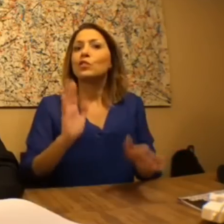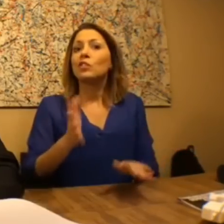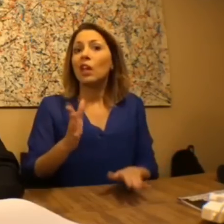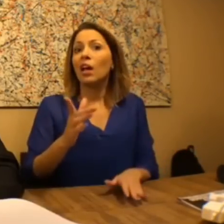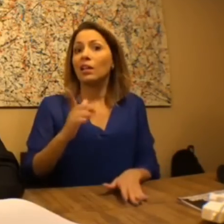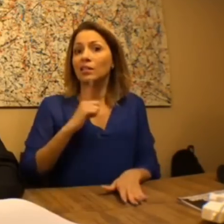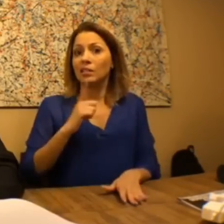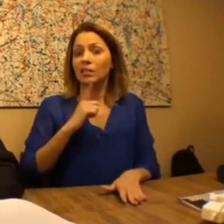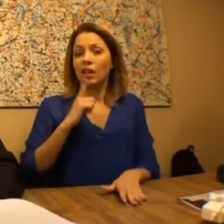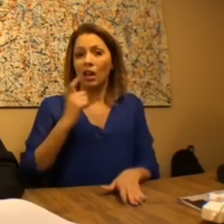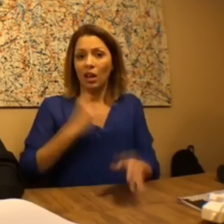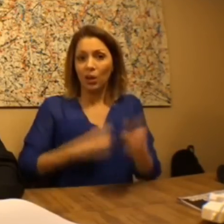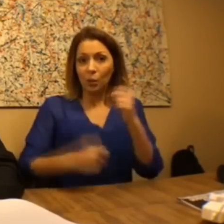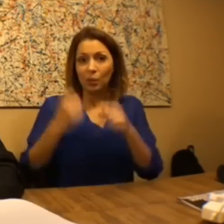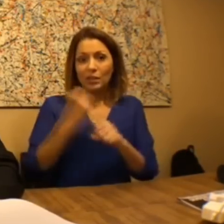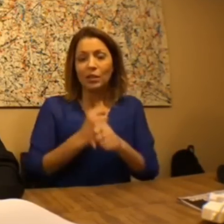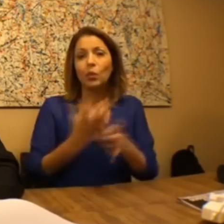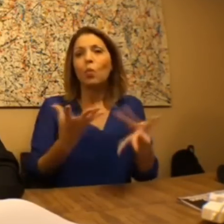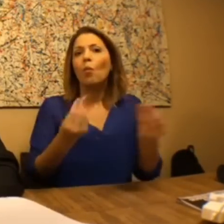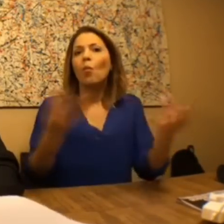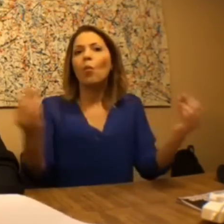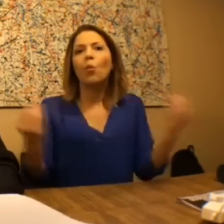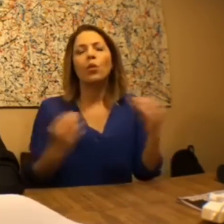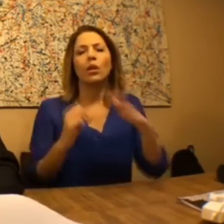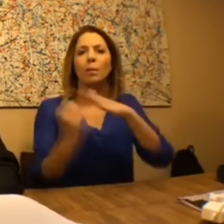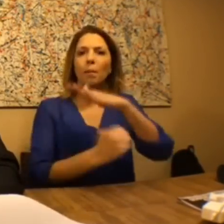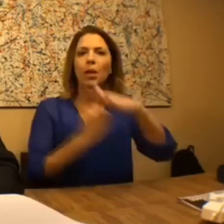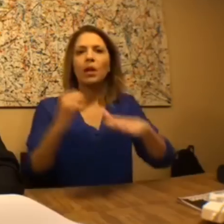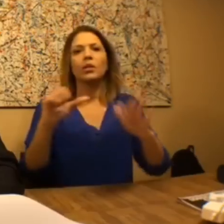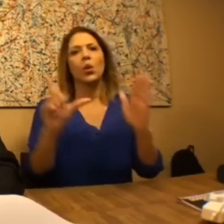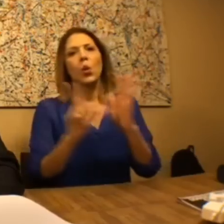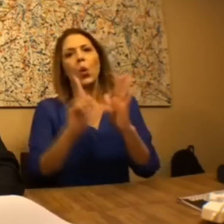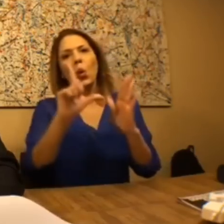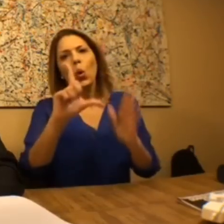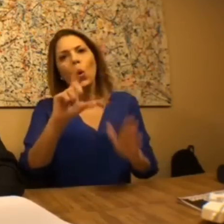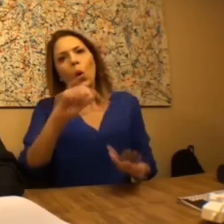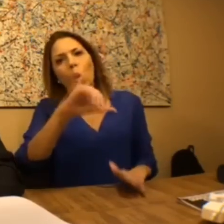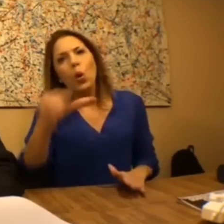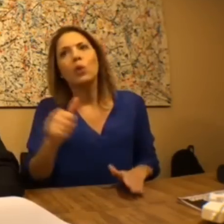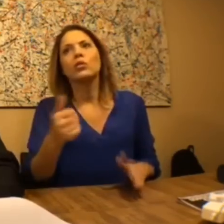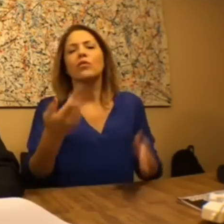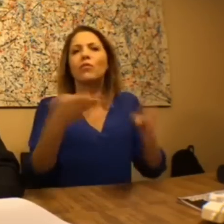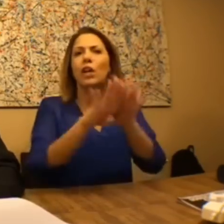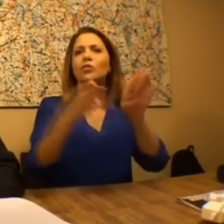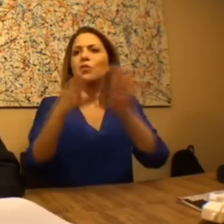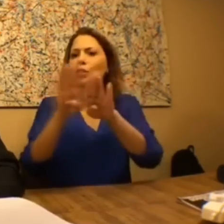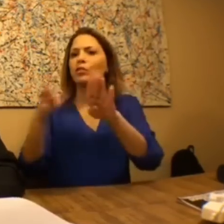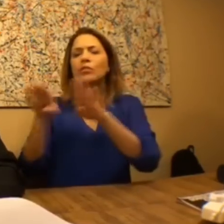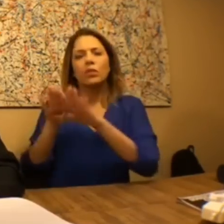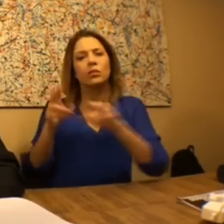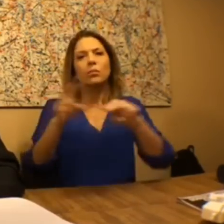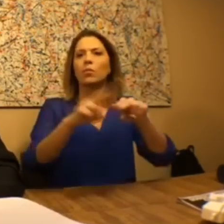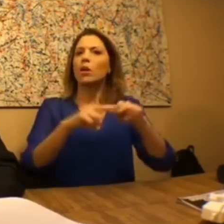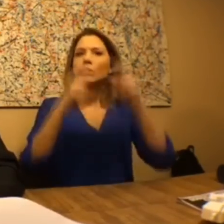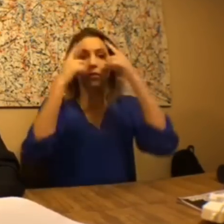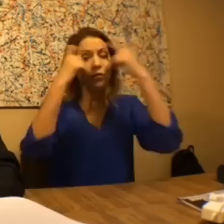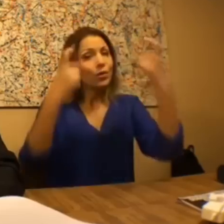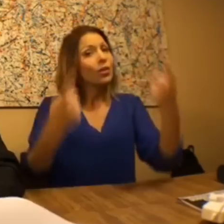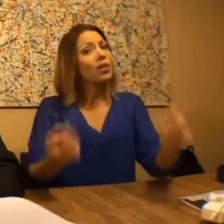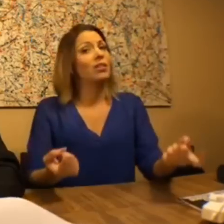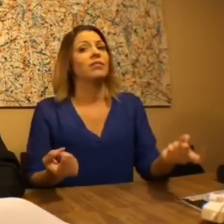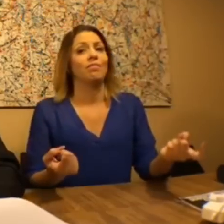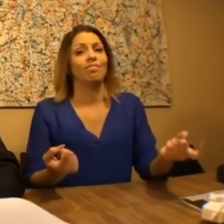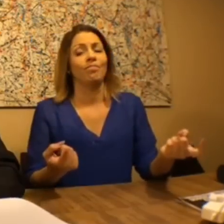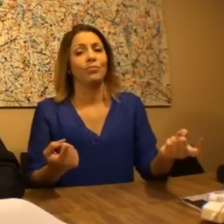causa da violência. Roubo, basicamente. Será que quer botar ladrões na rua? É um estímulo